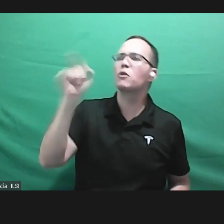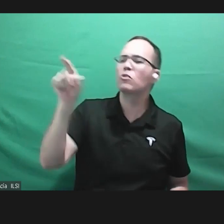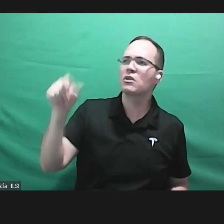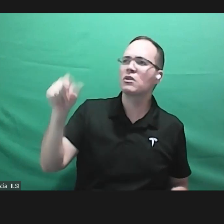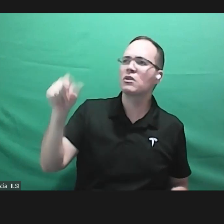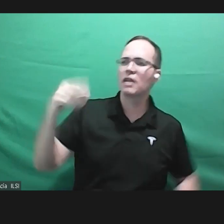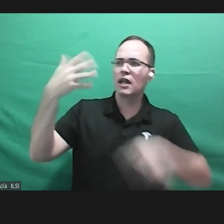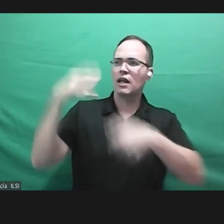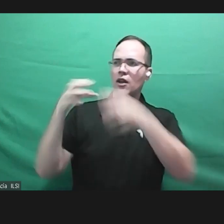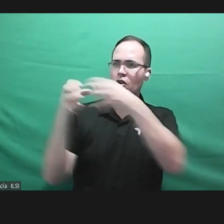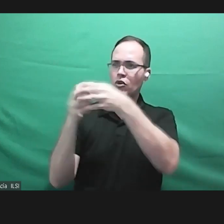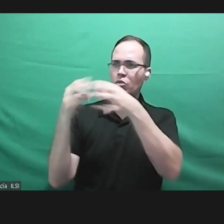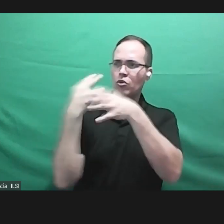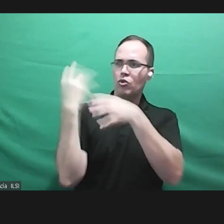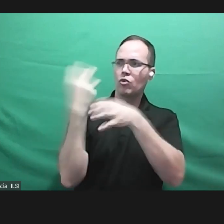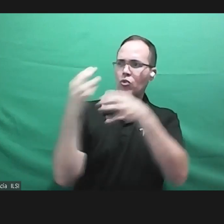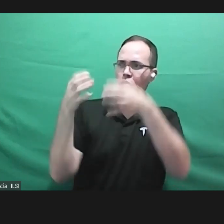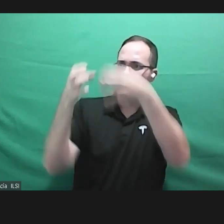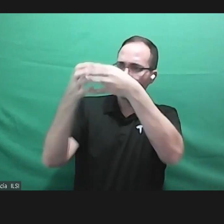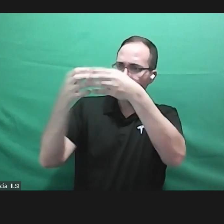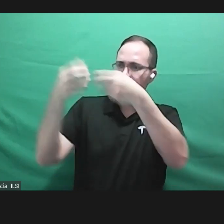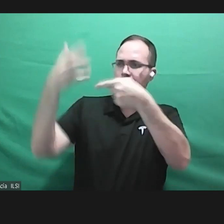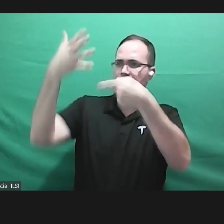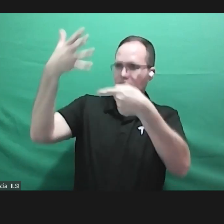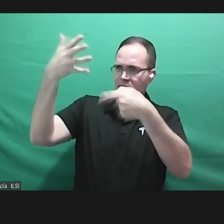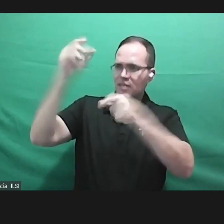más de una, en este caso, deficiencia. Por ejemplo,